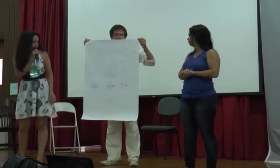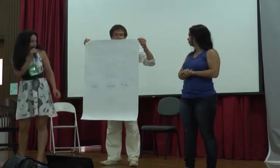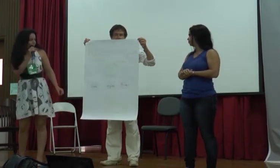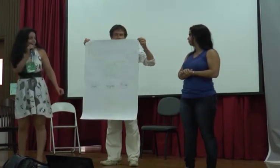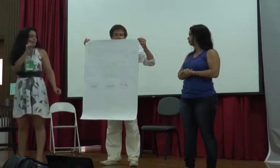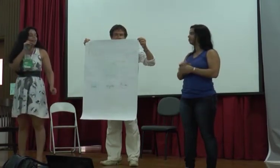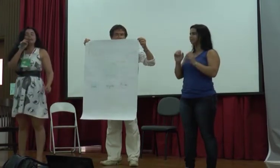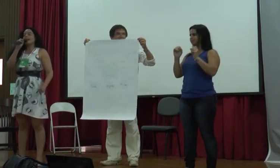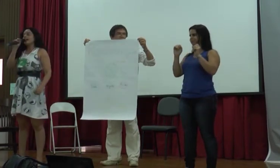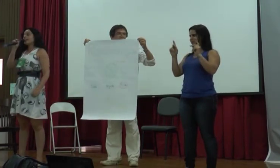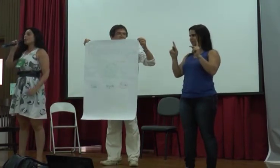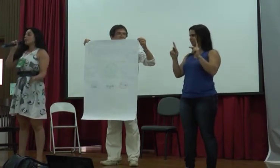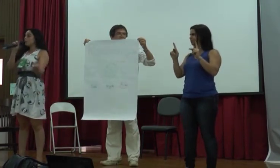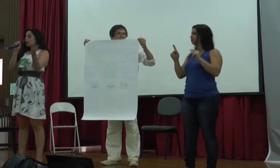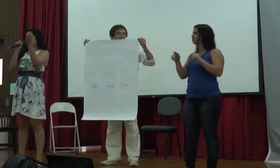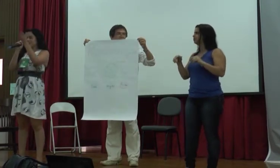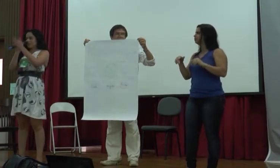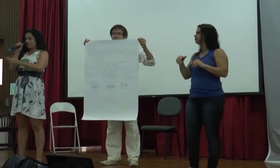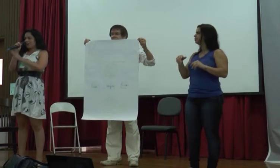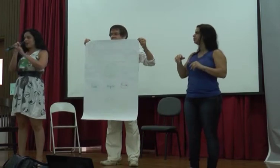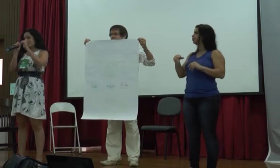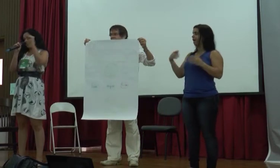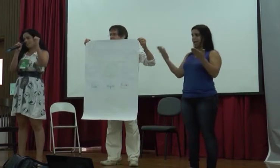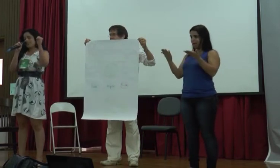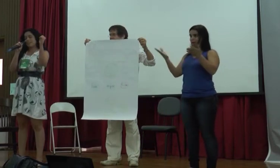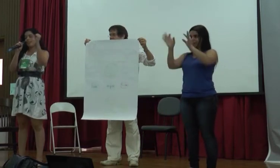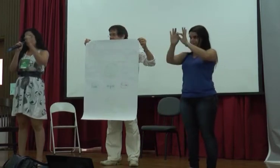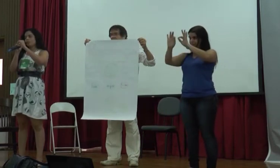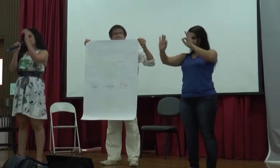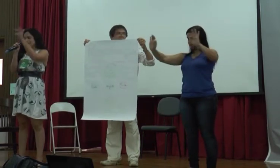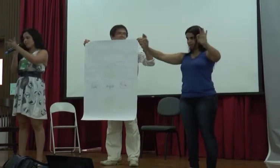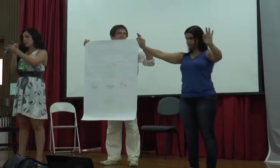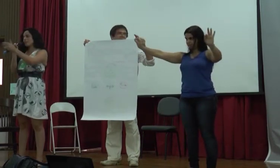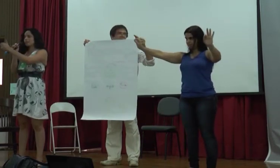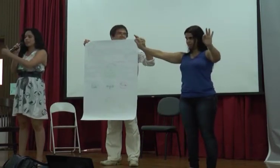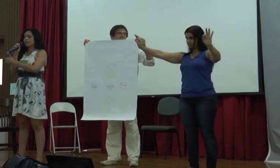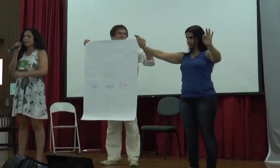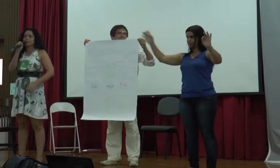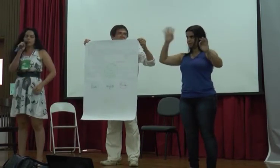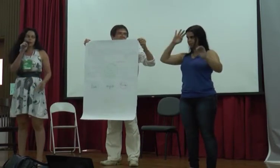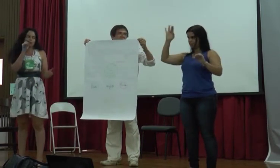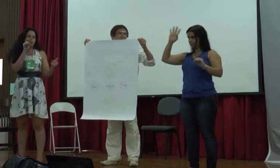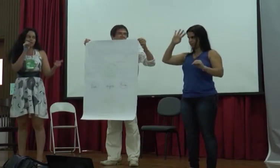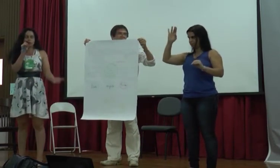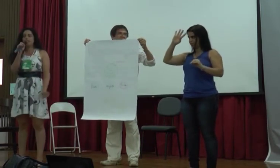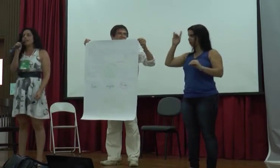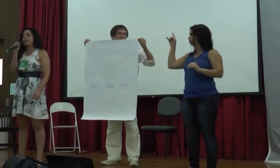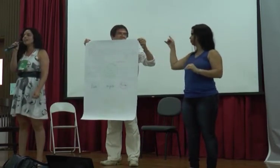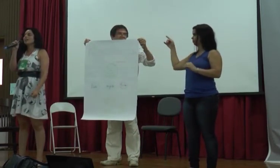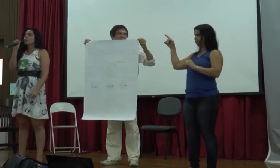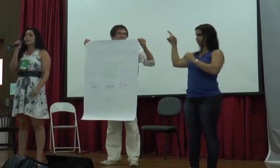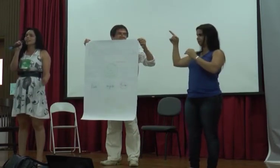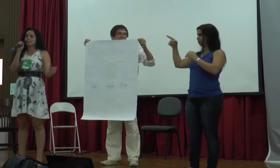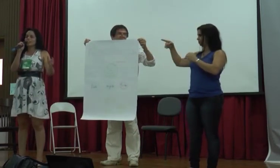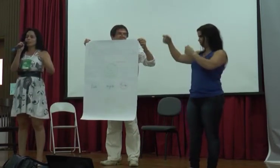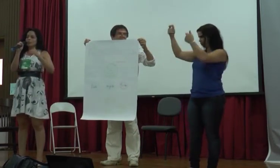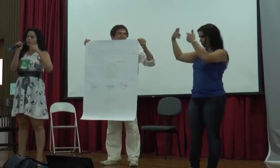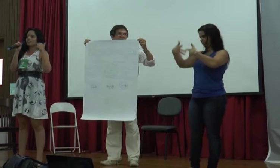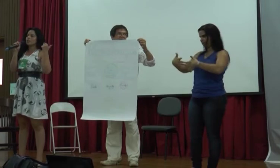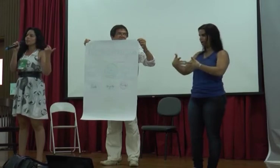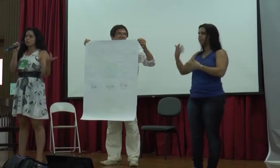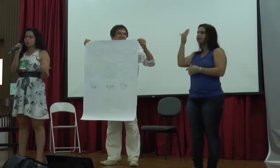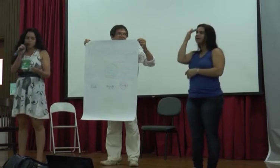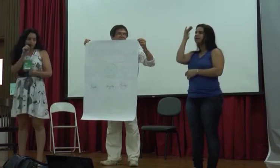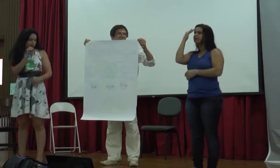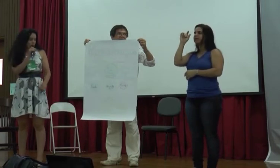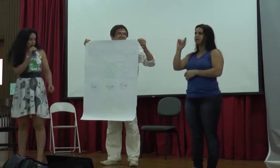ok. Aí, para poder entrar na frase, no pensamento, né, que o meu amigo vai explicar, para entender sobre a